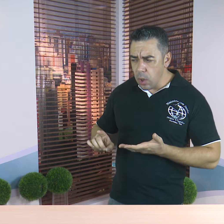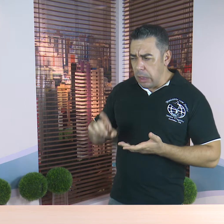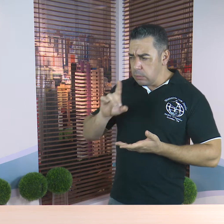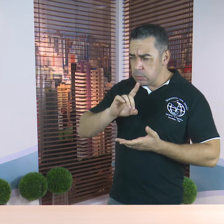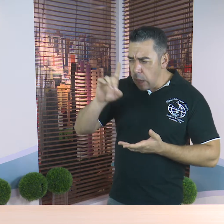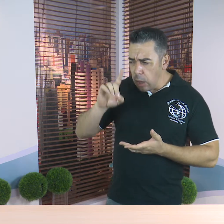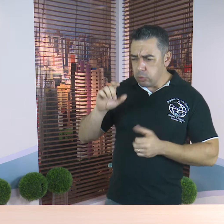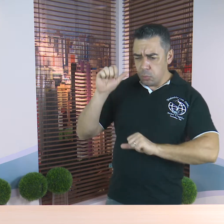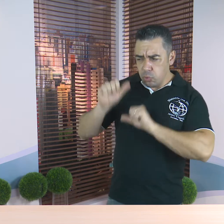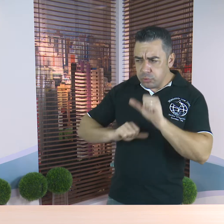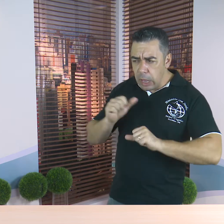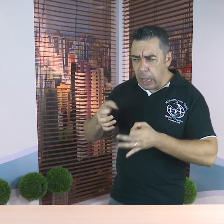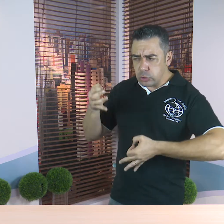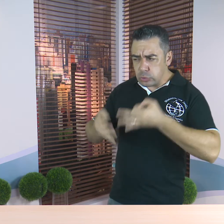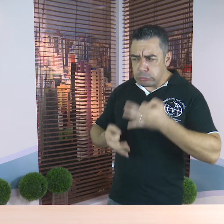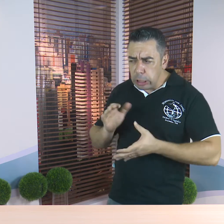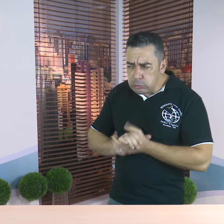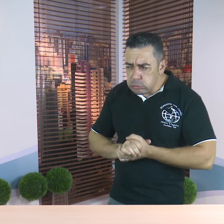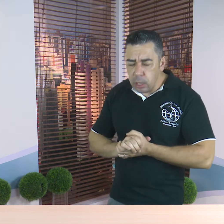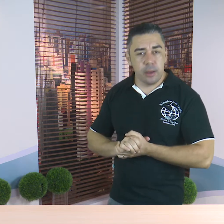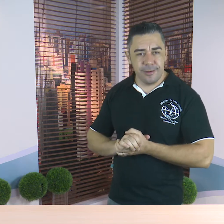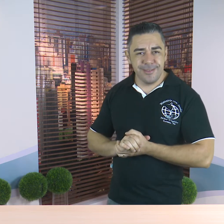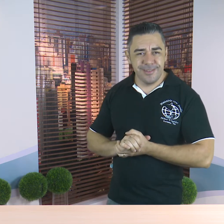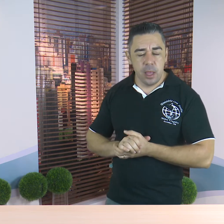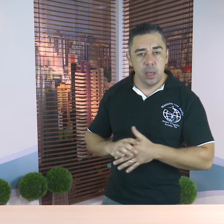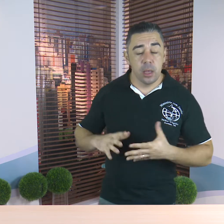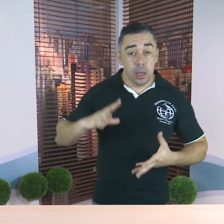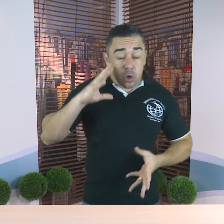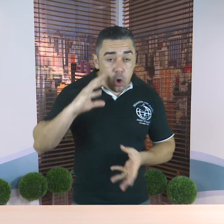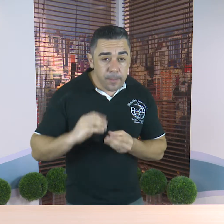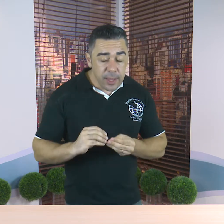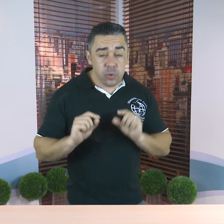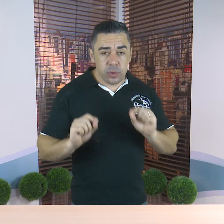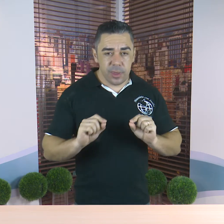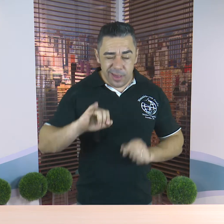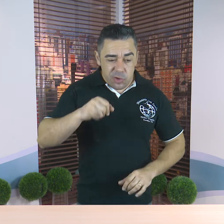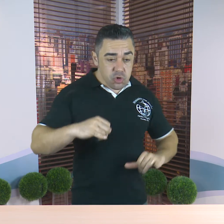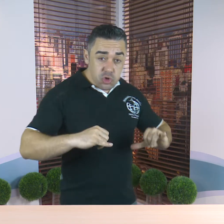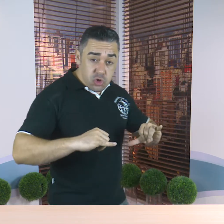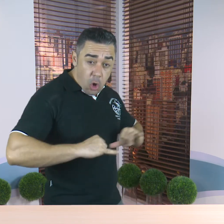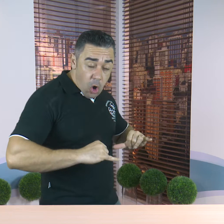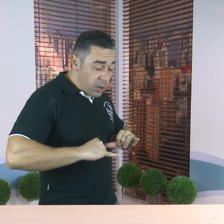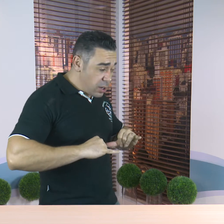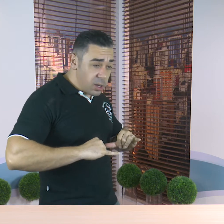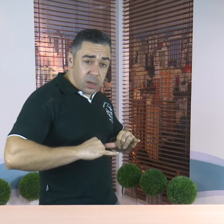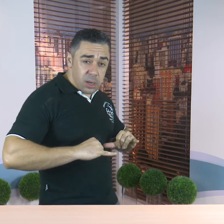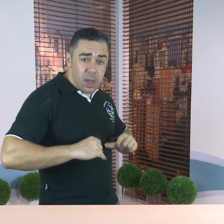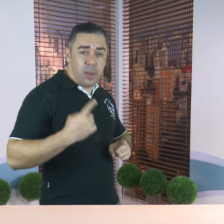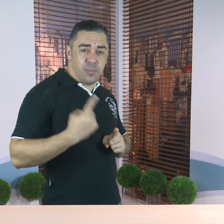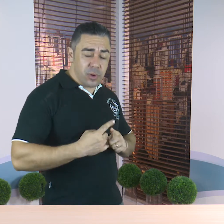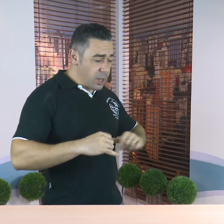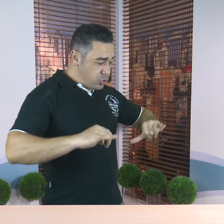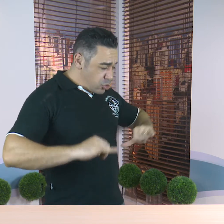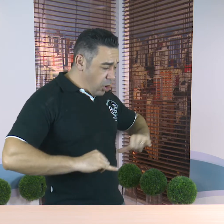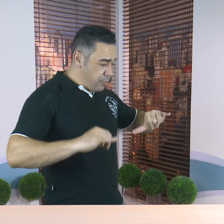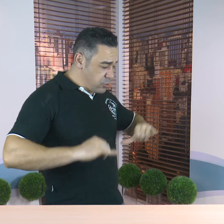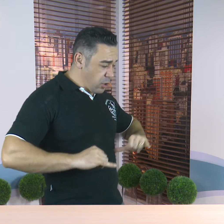Todo-Poderoso a justiça? No seu entender, Jó, por estar sendo afligido, estaria acusando o Senhor de ser